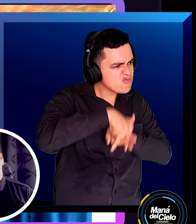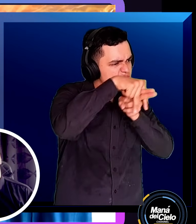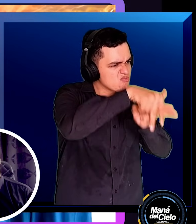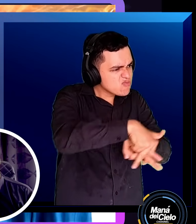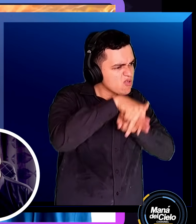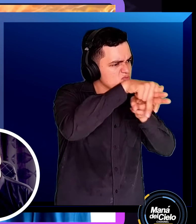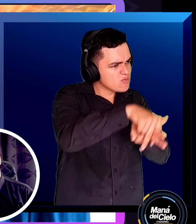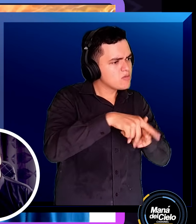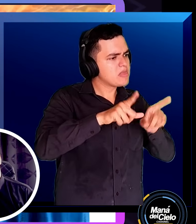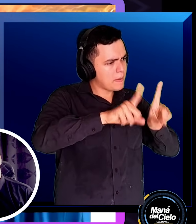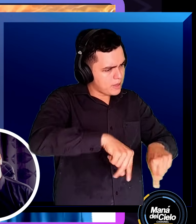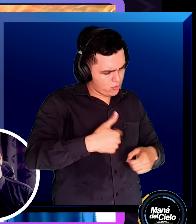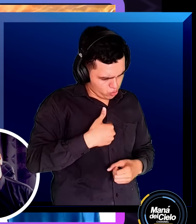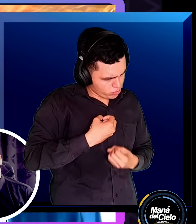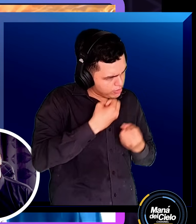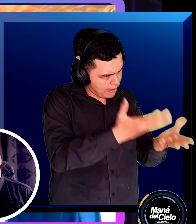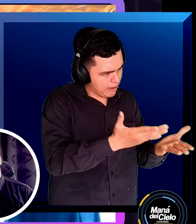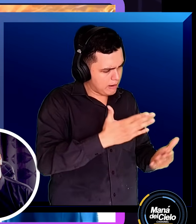colombiana al fin y al cabo, vea,